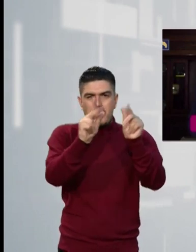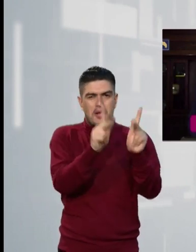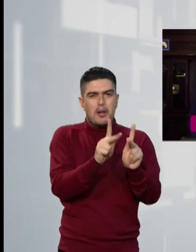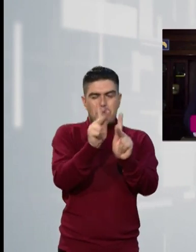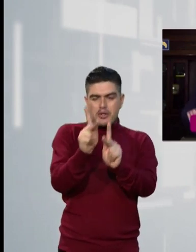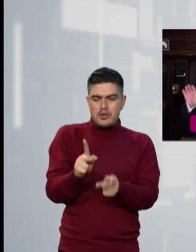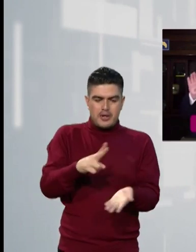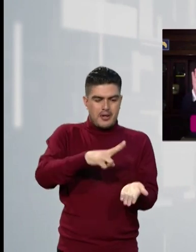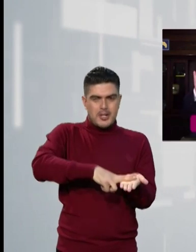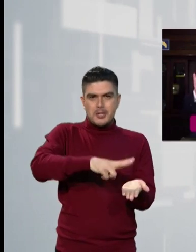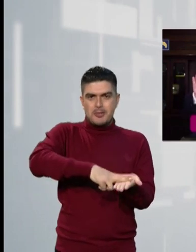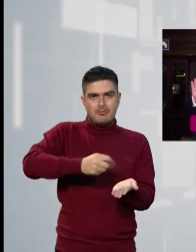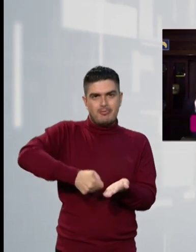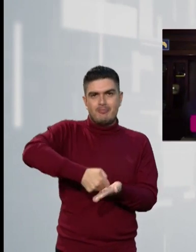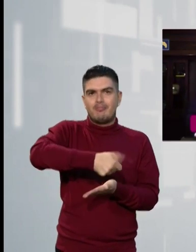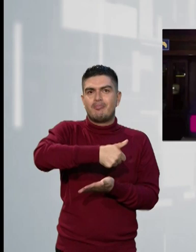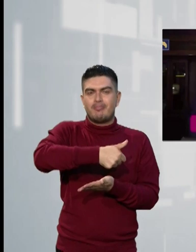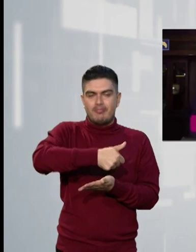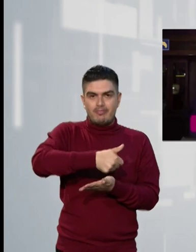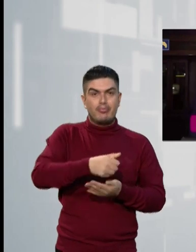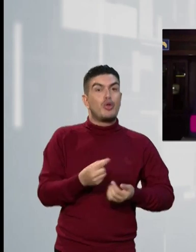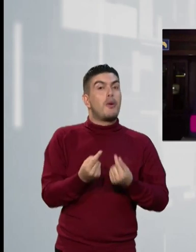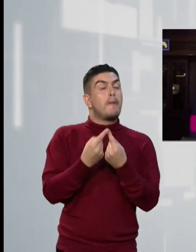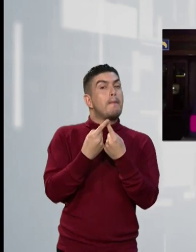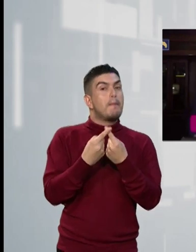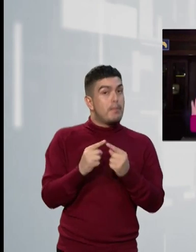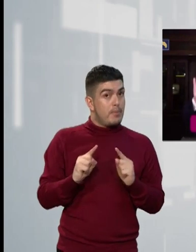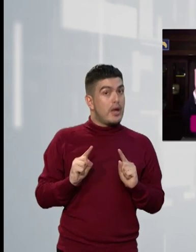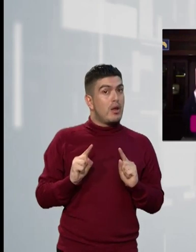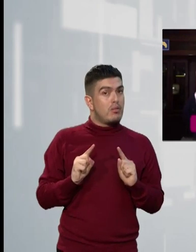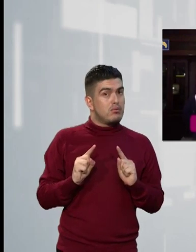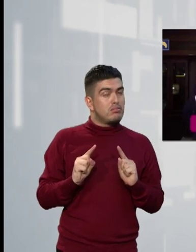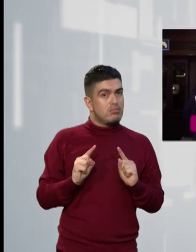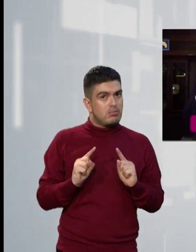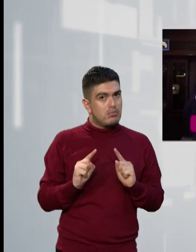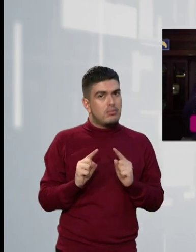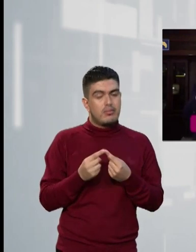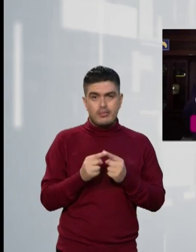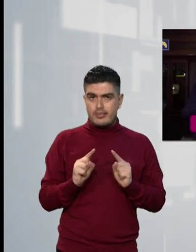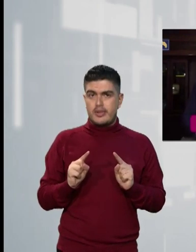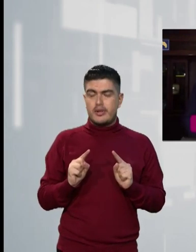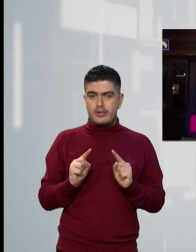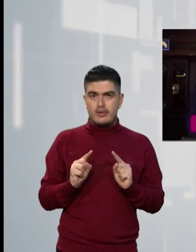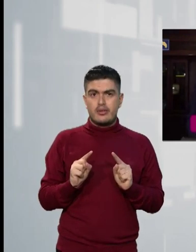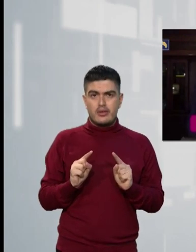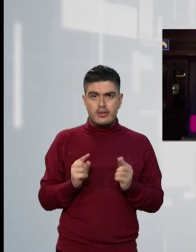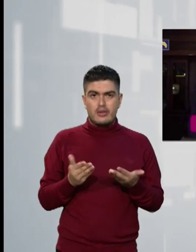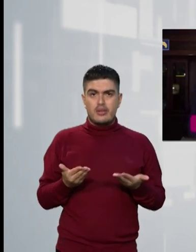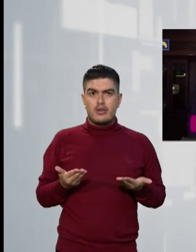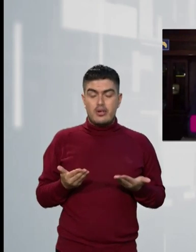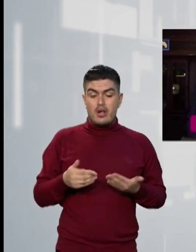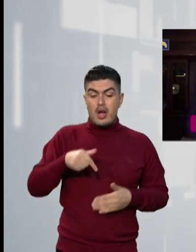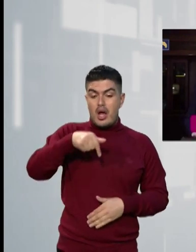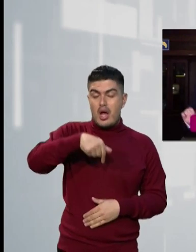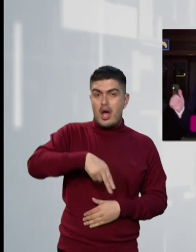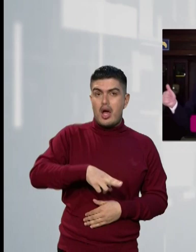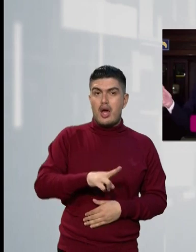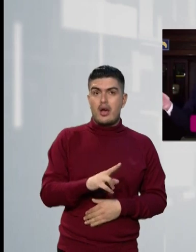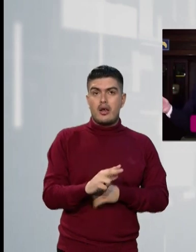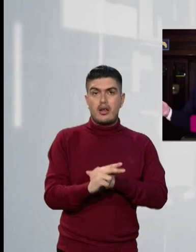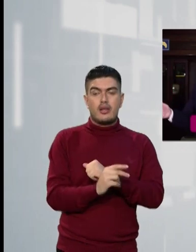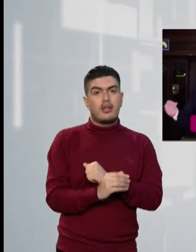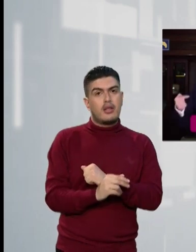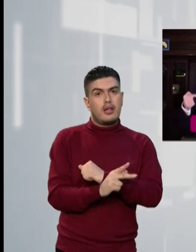pueblos Eso no significa que las preocupaciones de seguridad nacional que